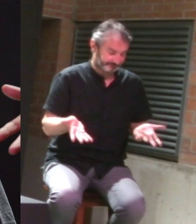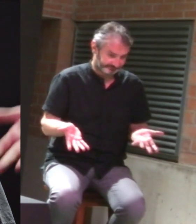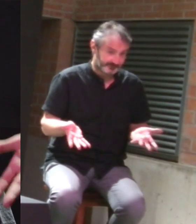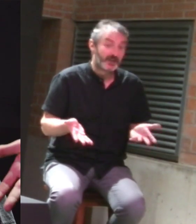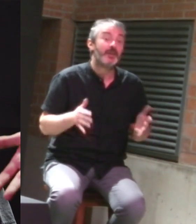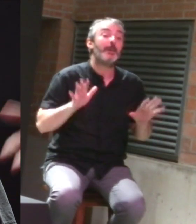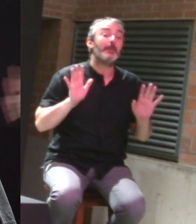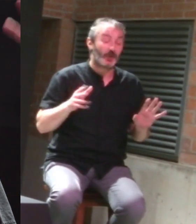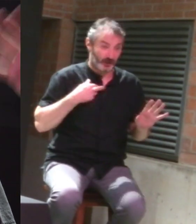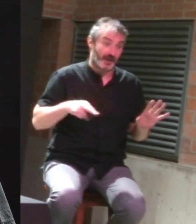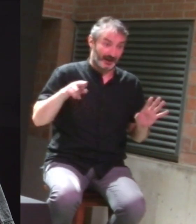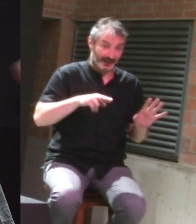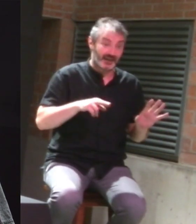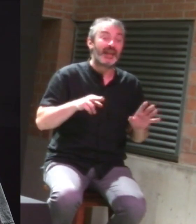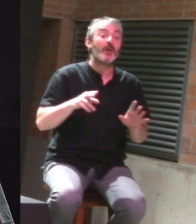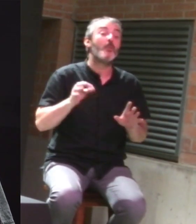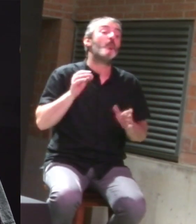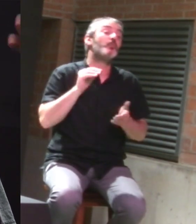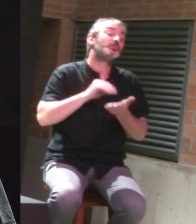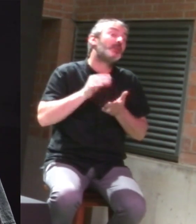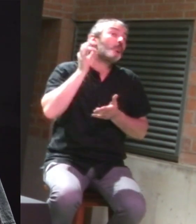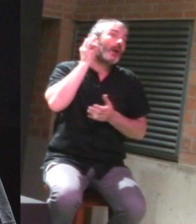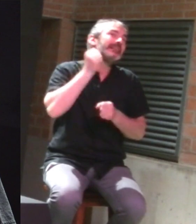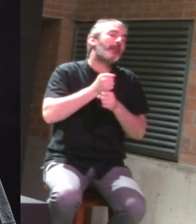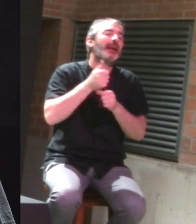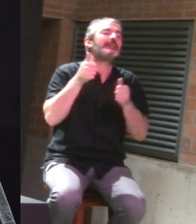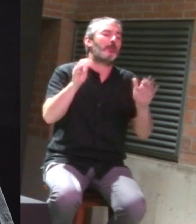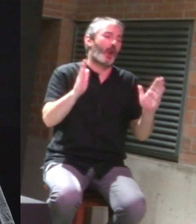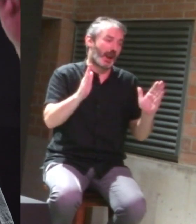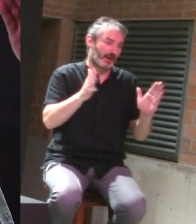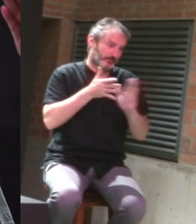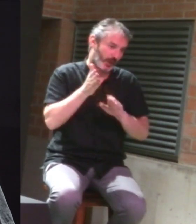Pero ya hemos dicho que el trabajo de las mujeres era transitorio, al menos así se contemplaba.